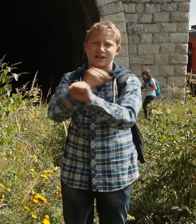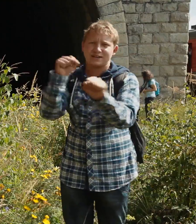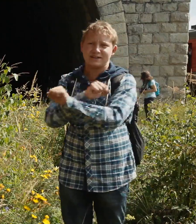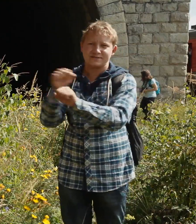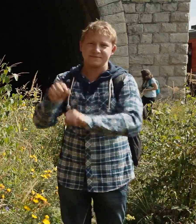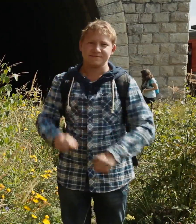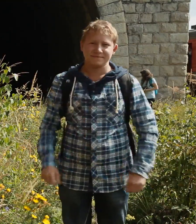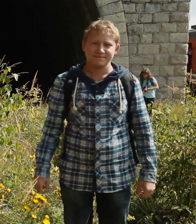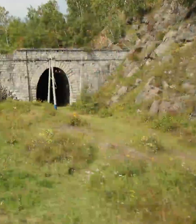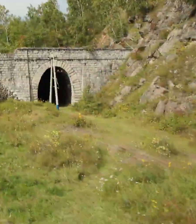взрывчатки.